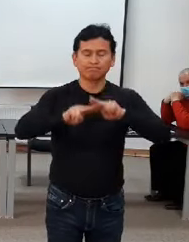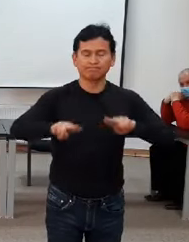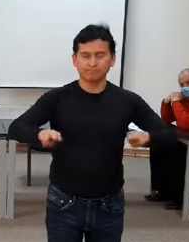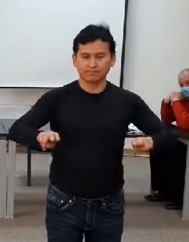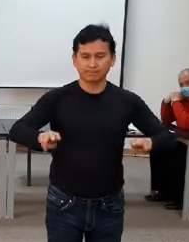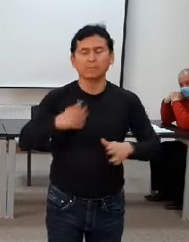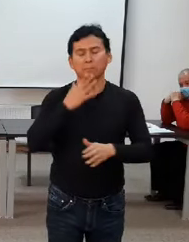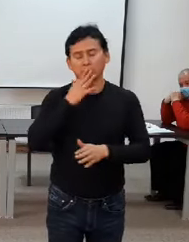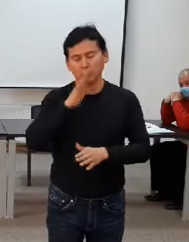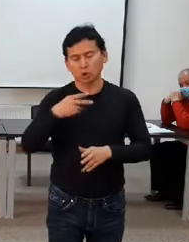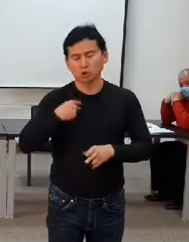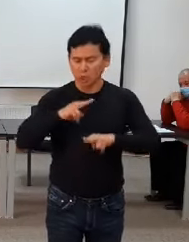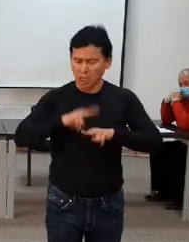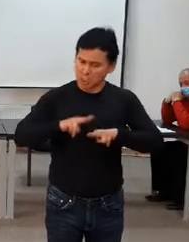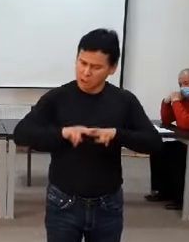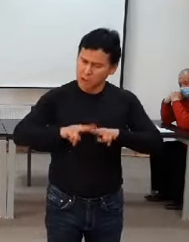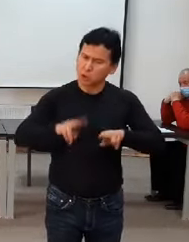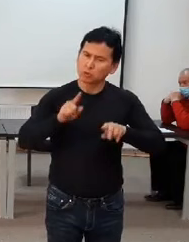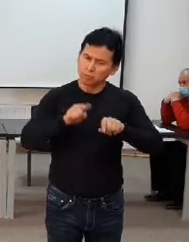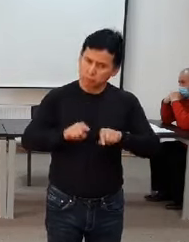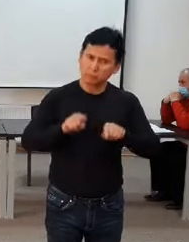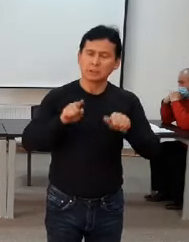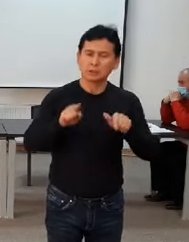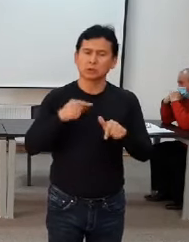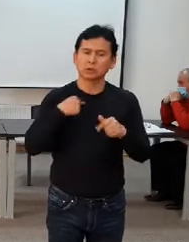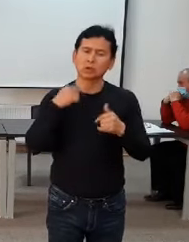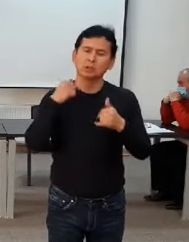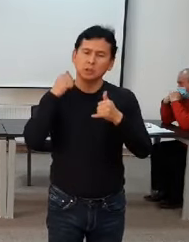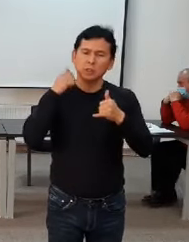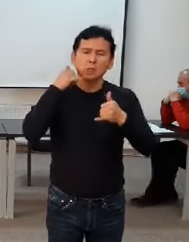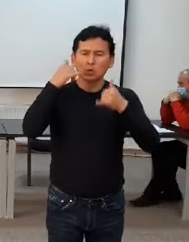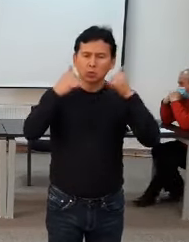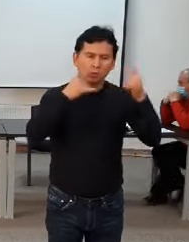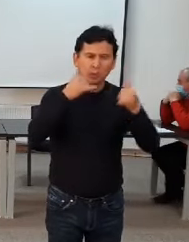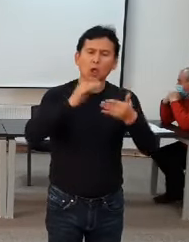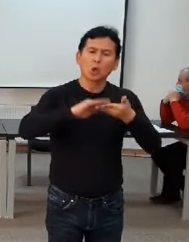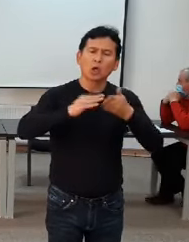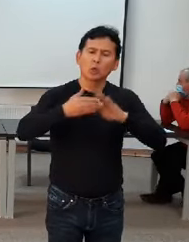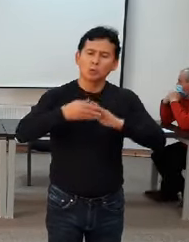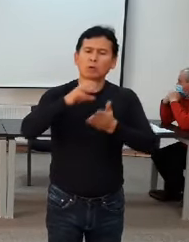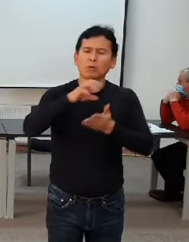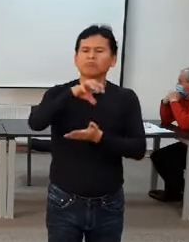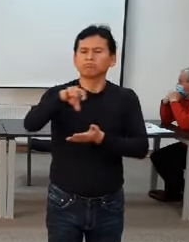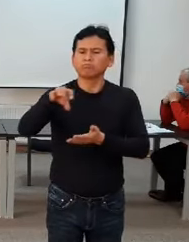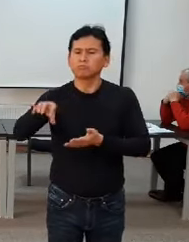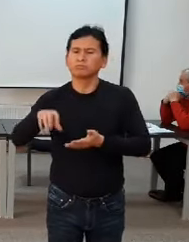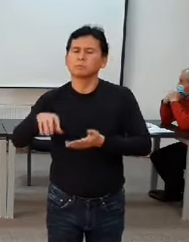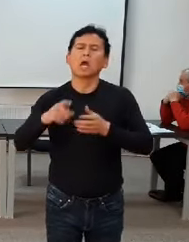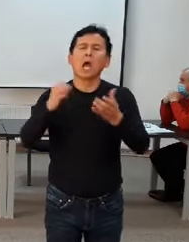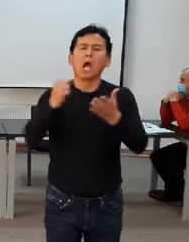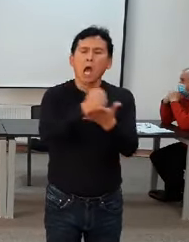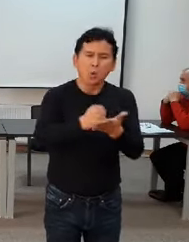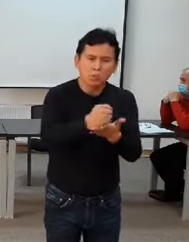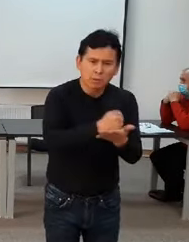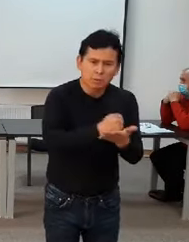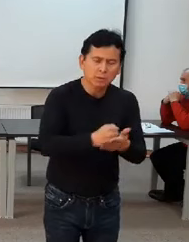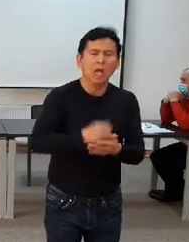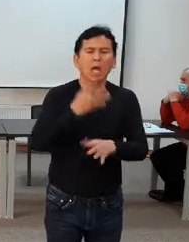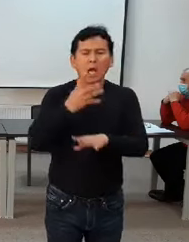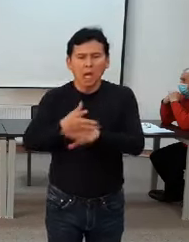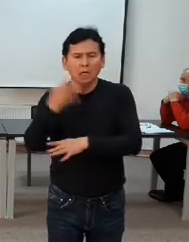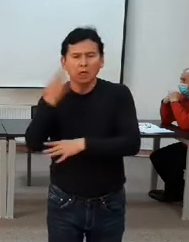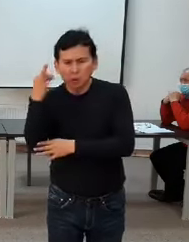mejor. Y estamos haciendo hincapié en eso y nos comunicamos constantemente con las comunidades, con las agrupaciones, tenemos